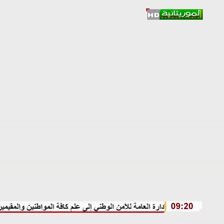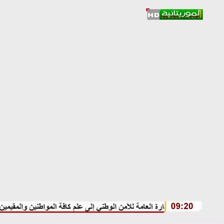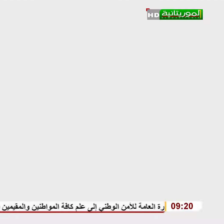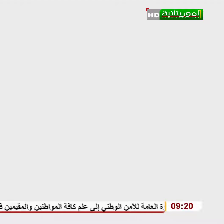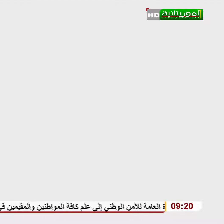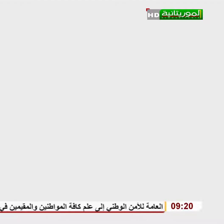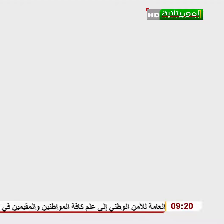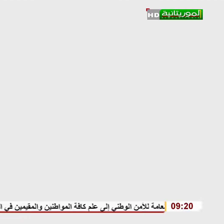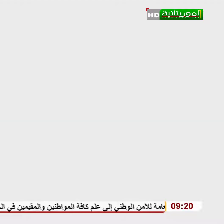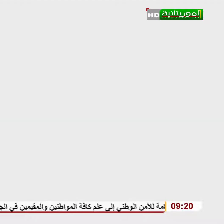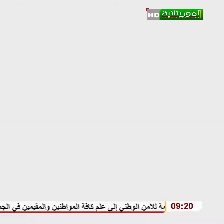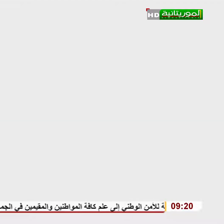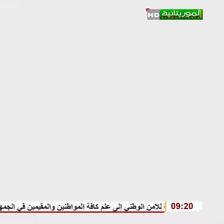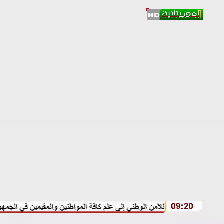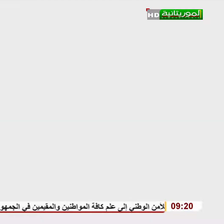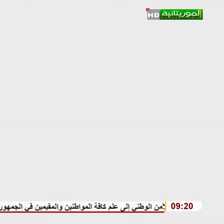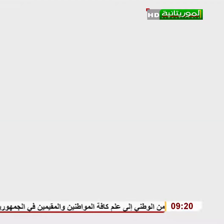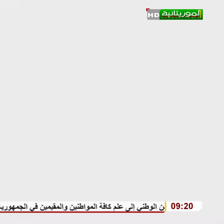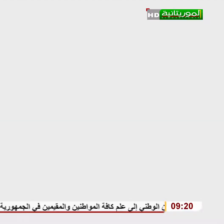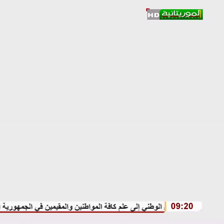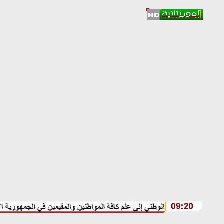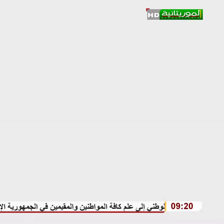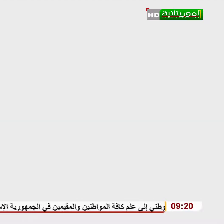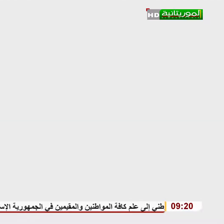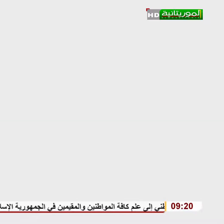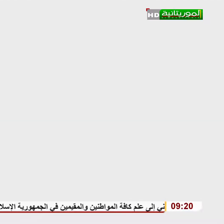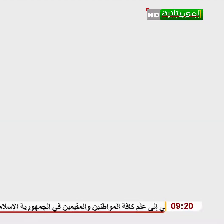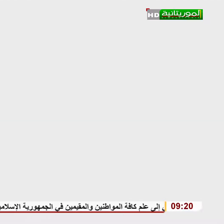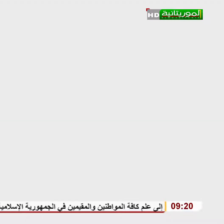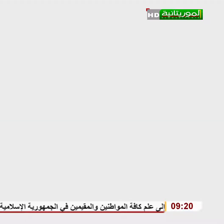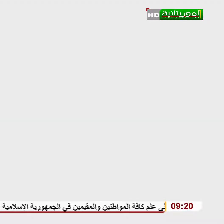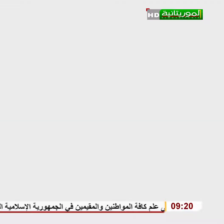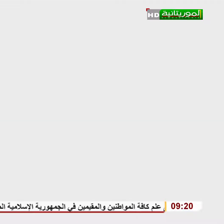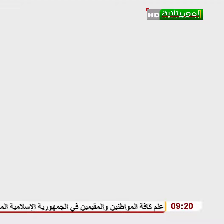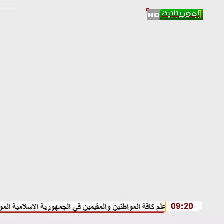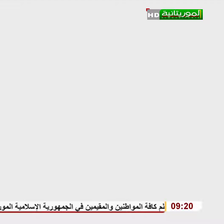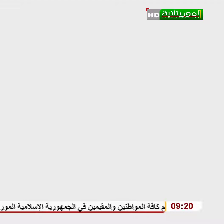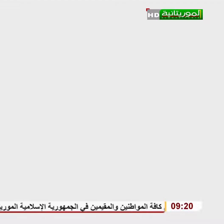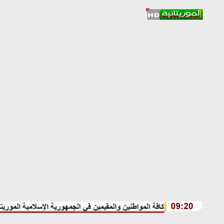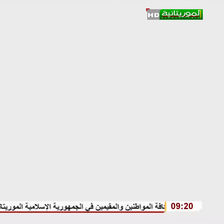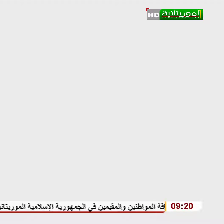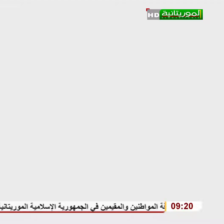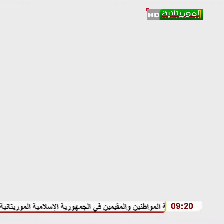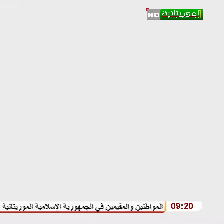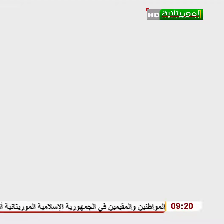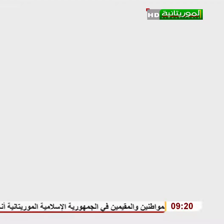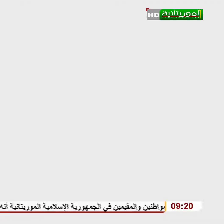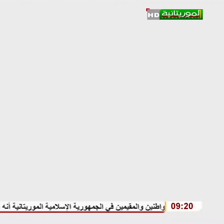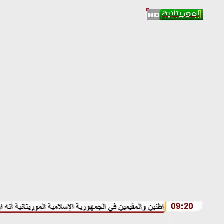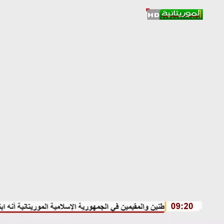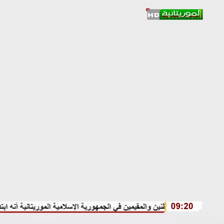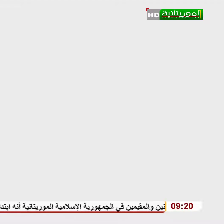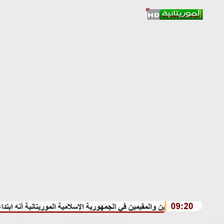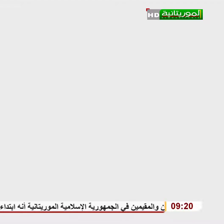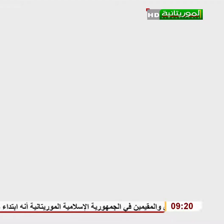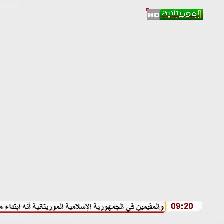يرفض العناق أو ينكمش على نفسه، يحب أن يلعب وحده. ثانيا، اللغة، يبدأ الكلام في